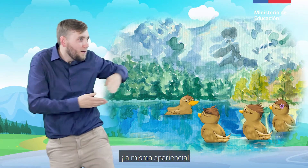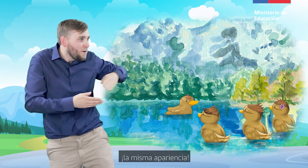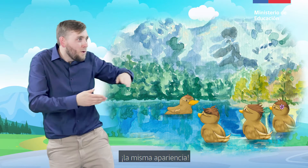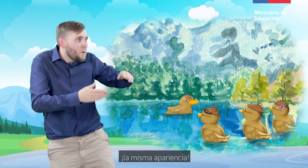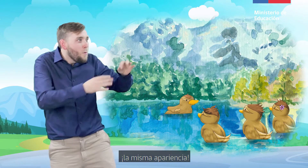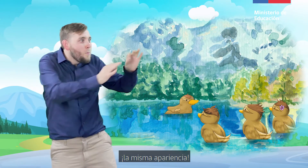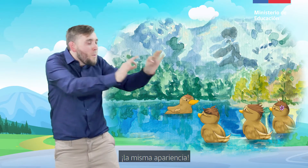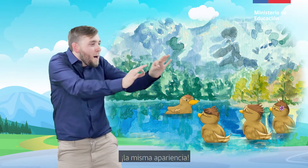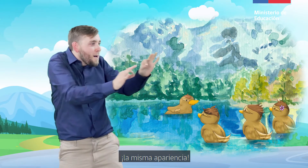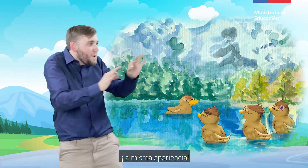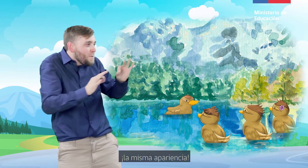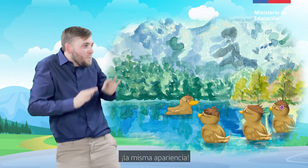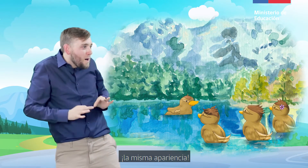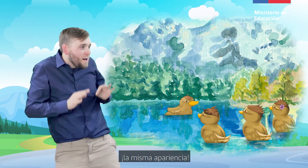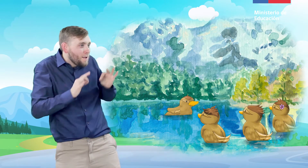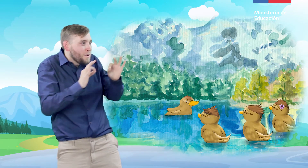la misma apariencia.